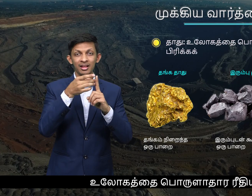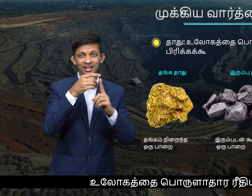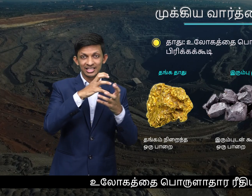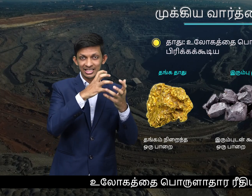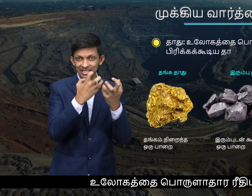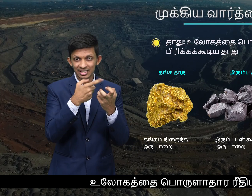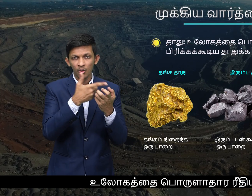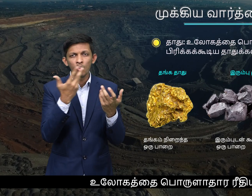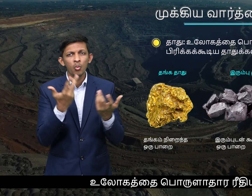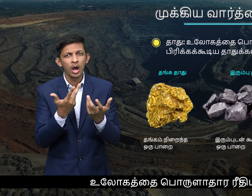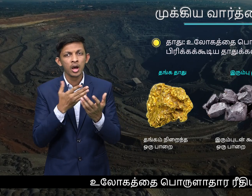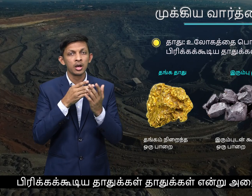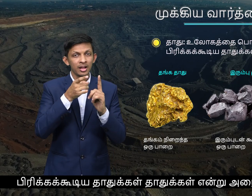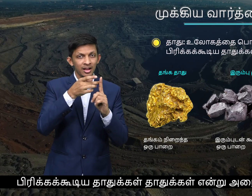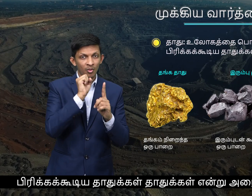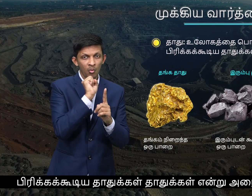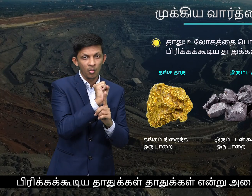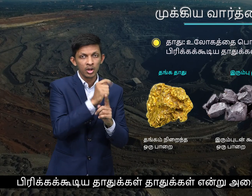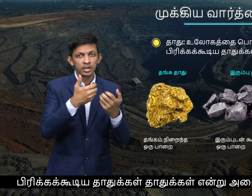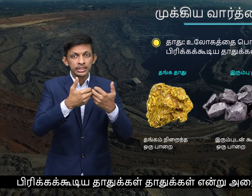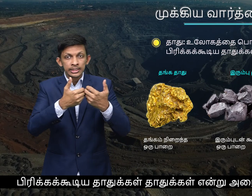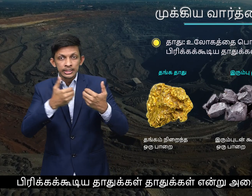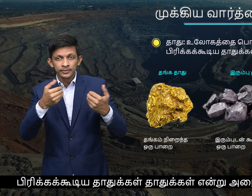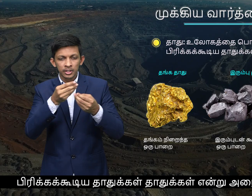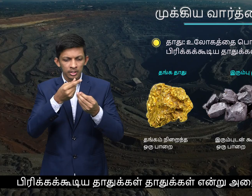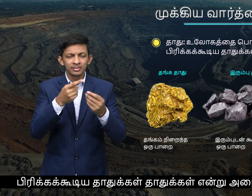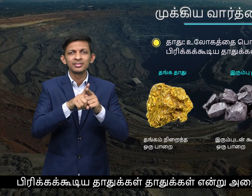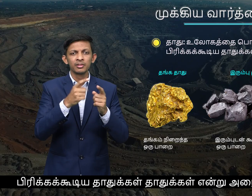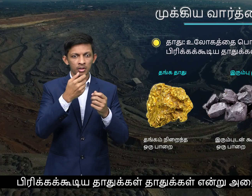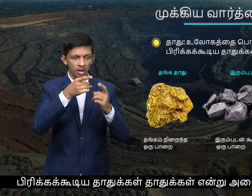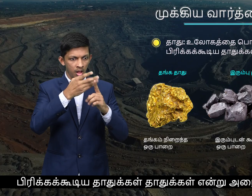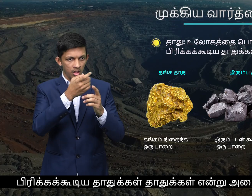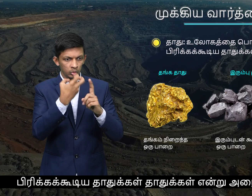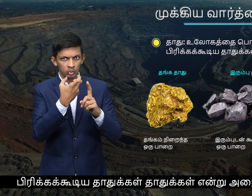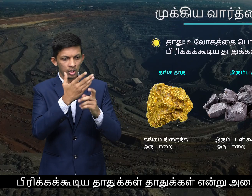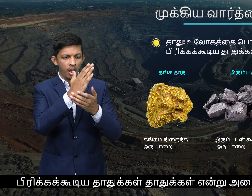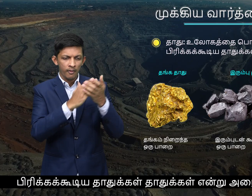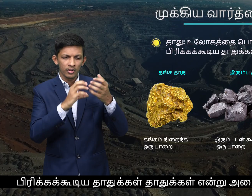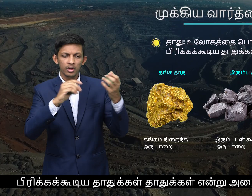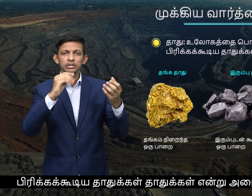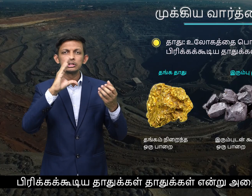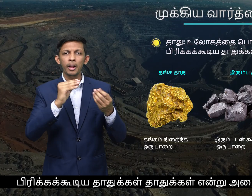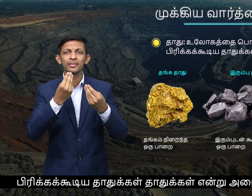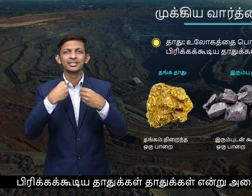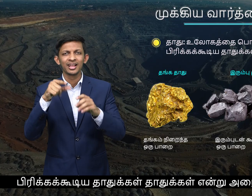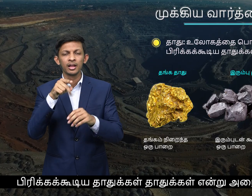உலோகத்தை பொருளாதார ரீதியாக பிரிக்கக்கூடிய தாதுக்கள் என்று அழைக்கப்படுகின்றன.